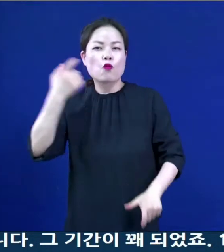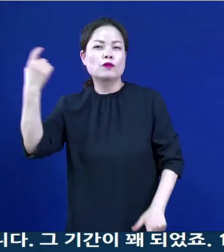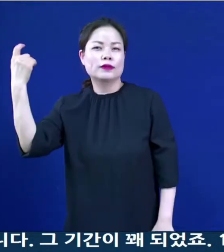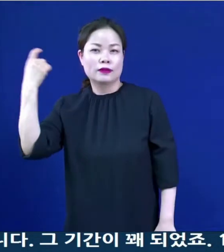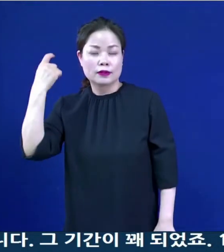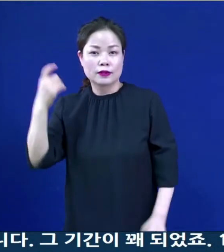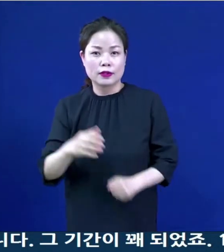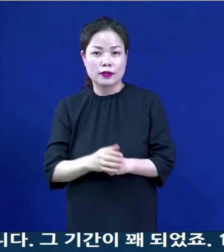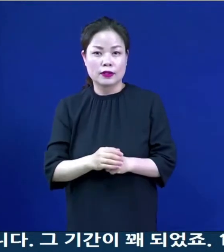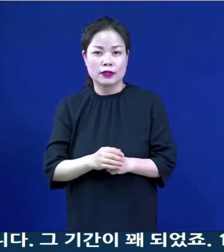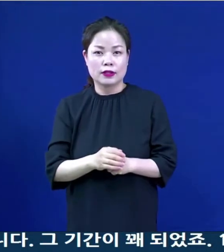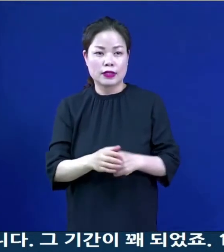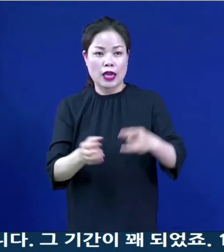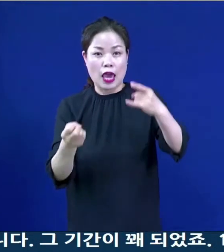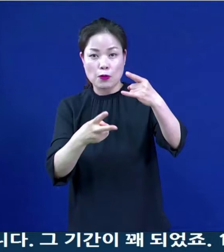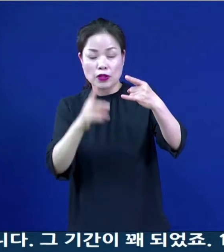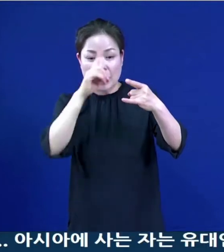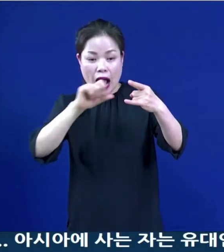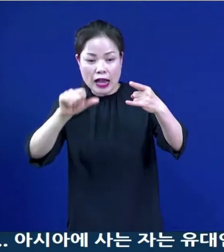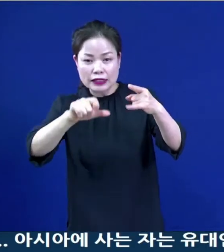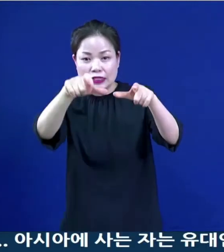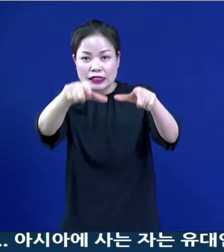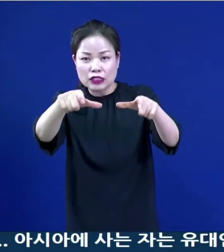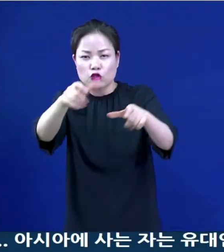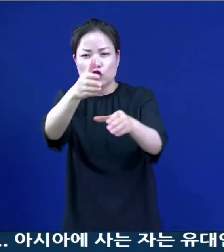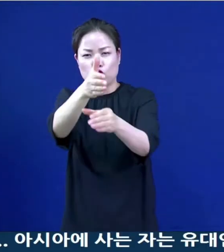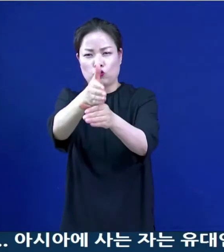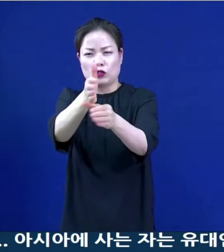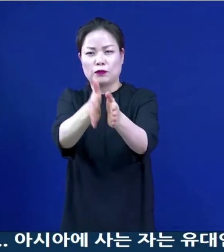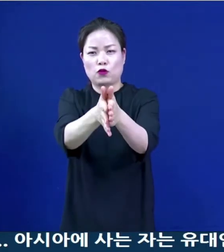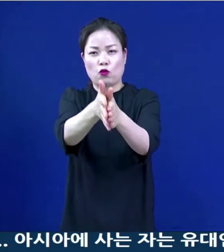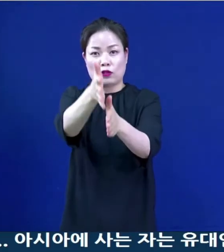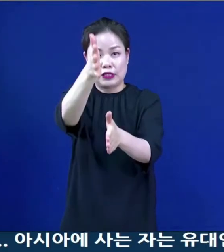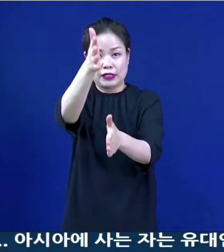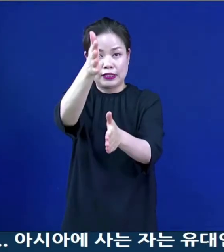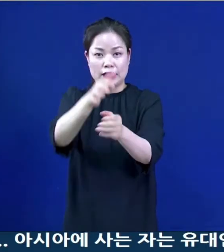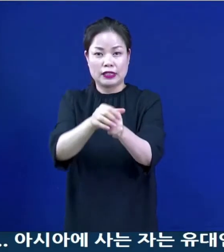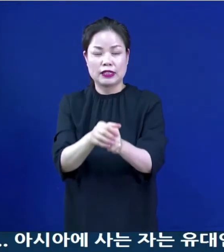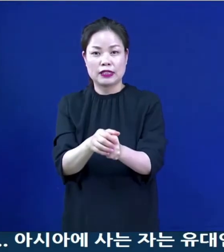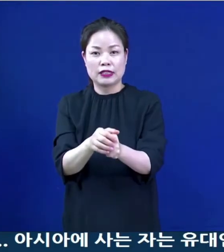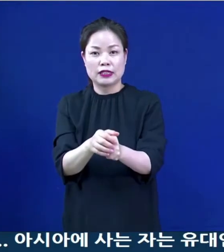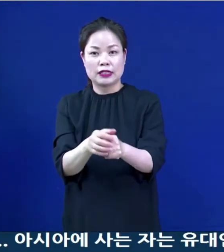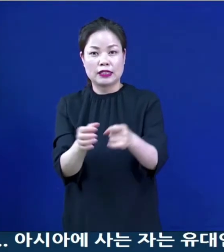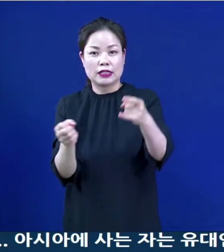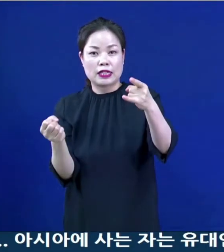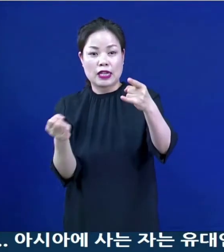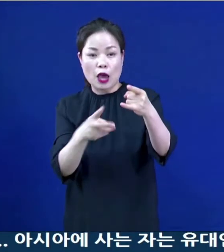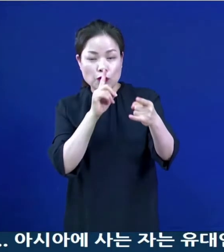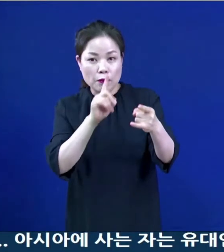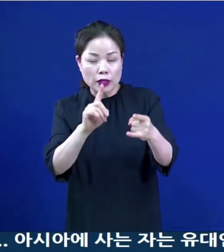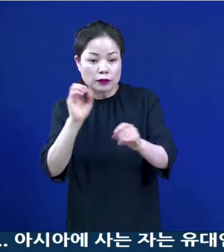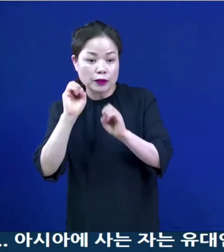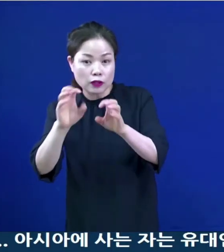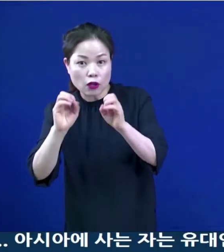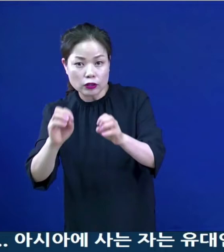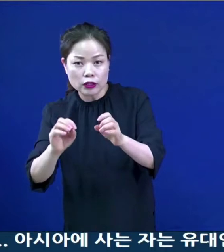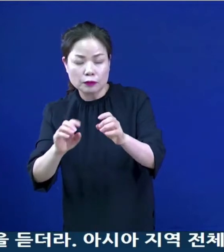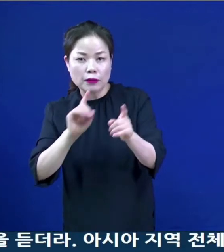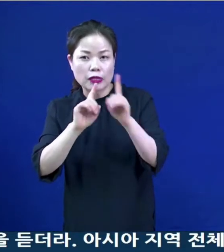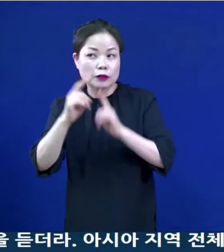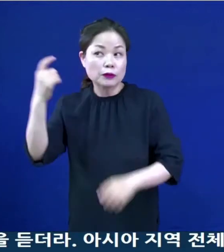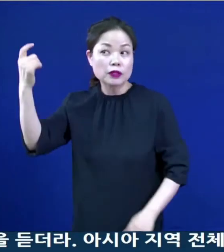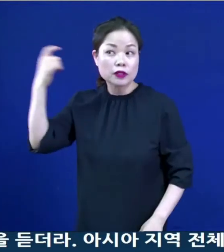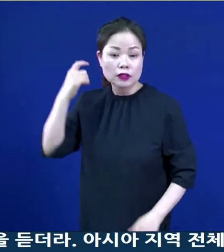거죠. 에베소는 아시아라는 지역의 중심 도시였는데 에베소의 말씀을 전하니까 에베소에서 그